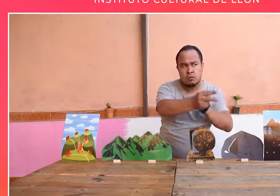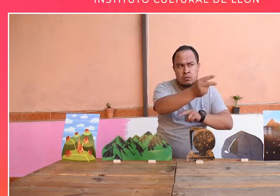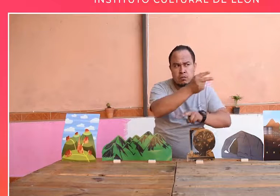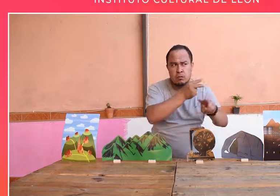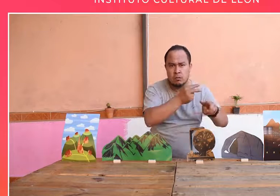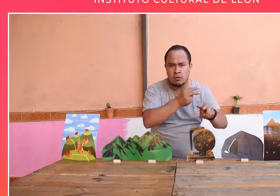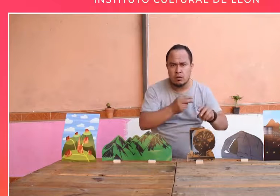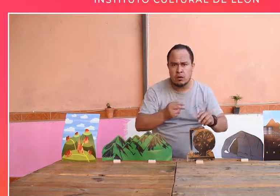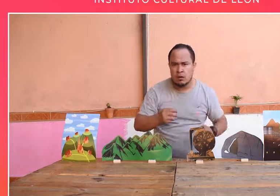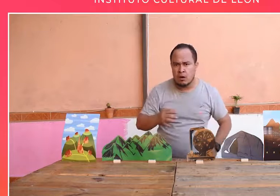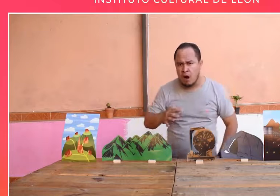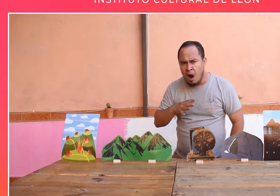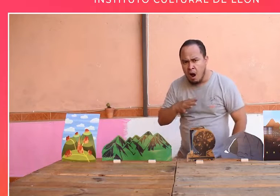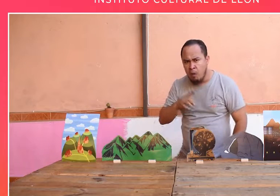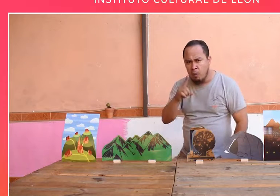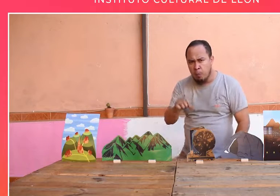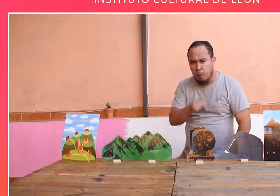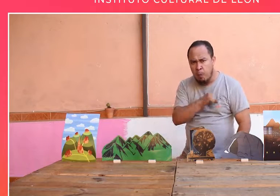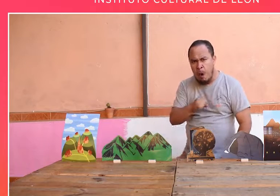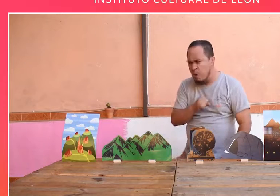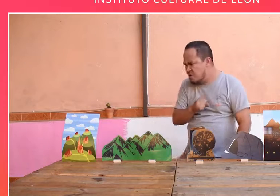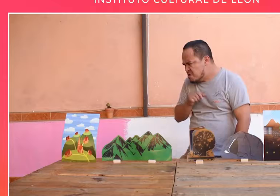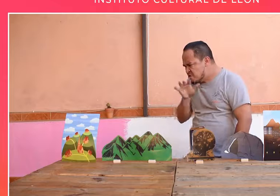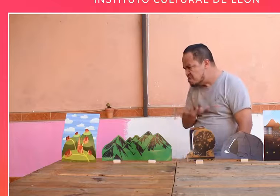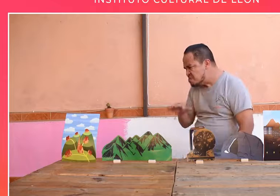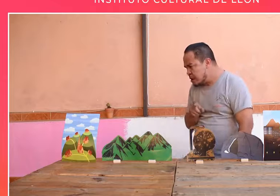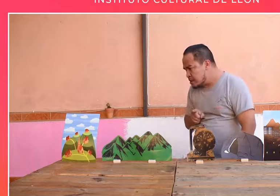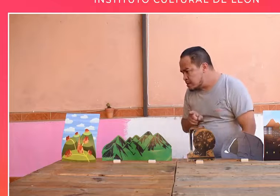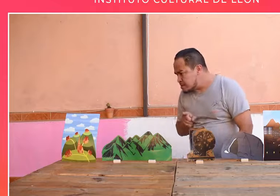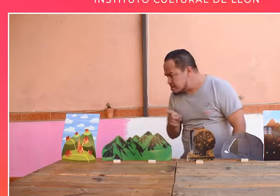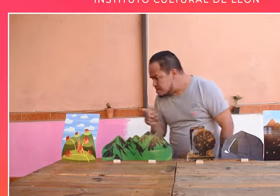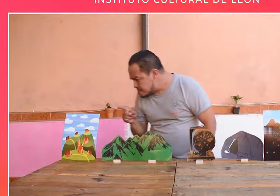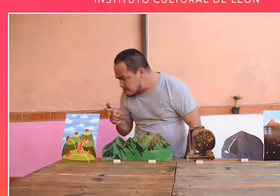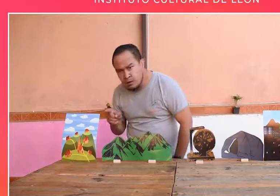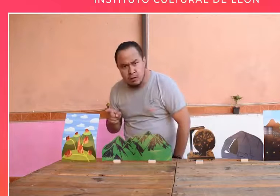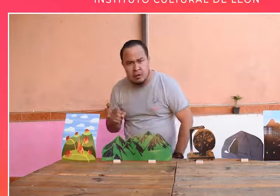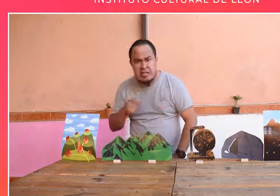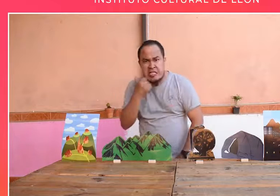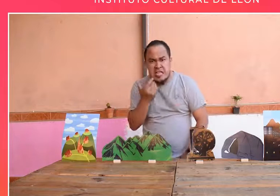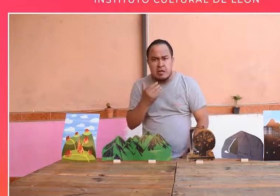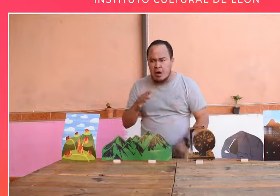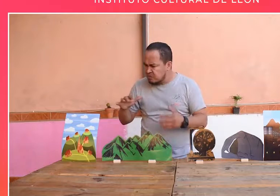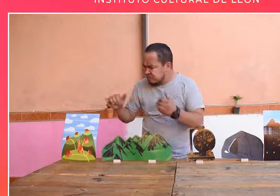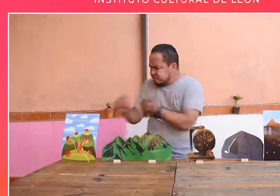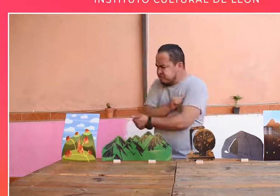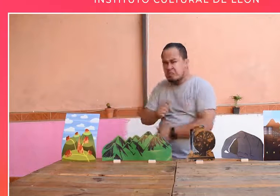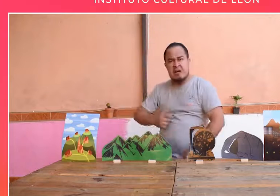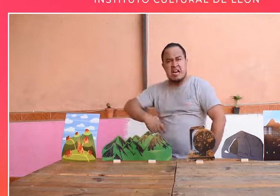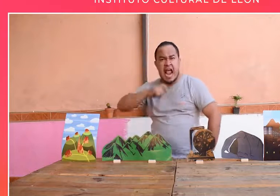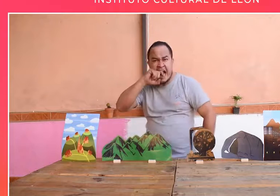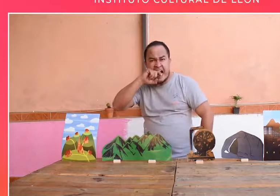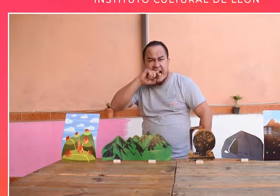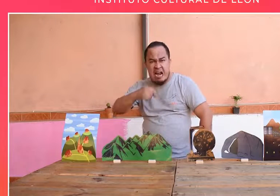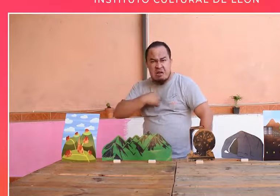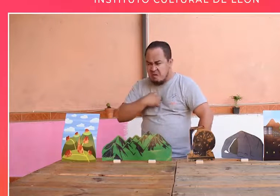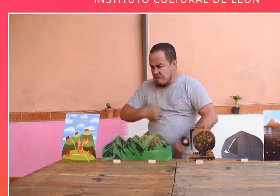Luego, por el otro lado, en el pueblo, se estaba desatando una guerra.